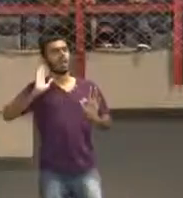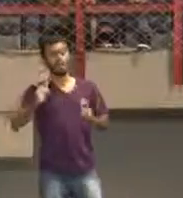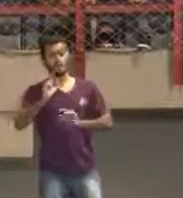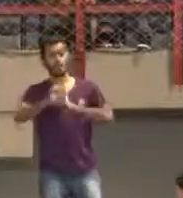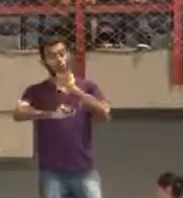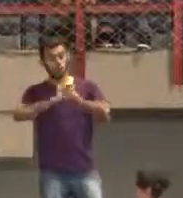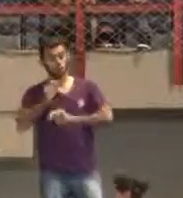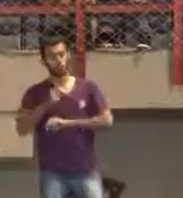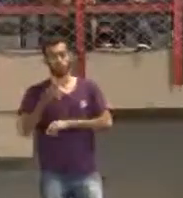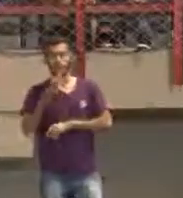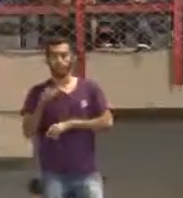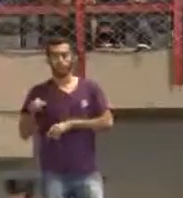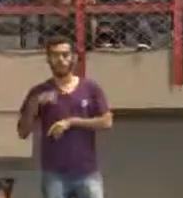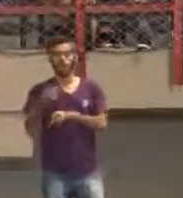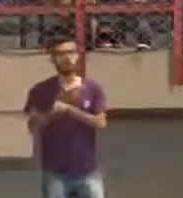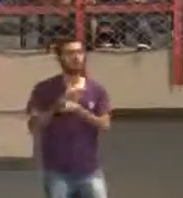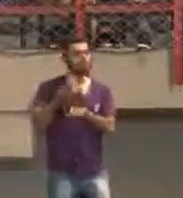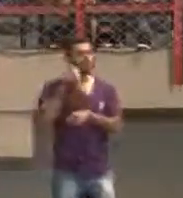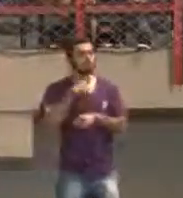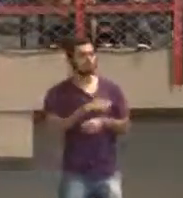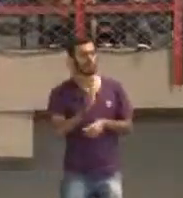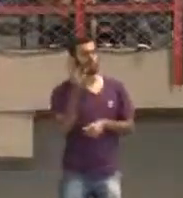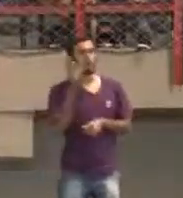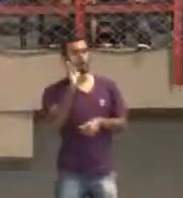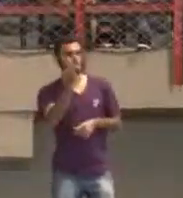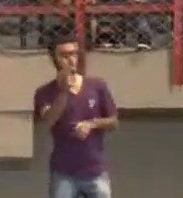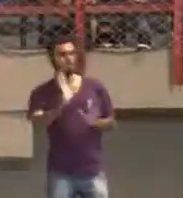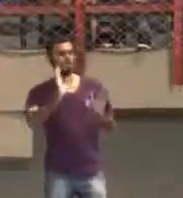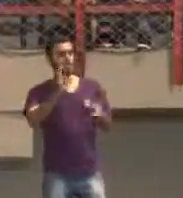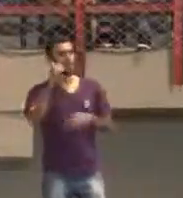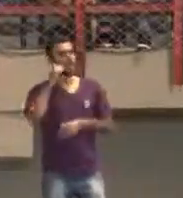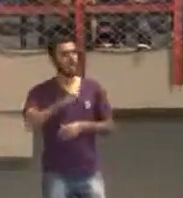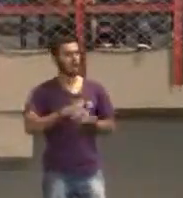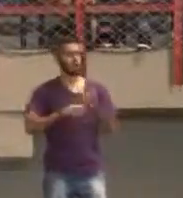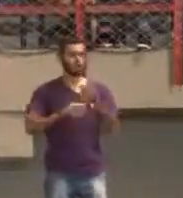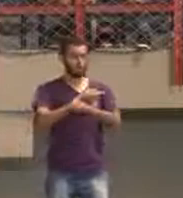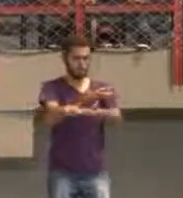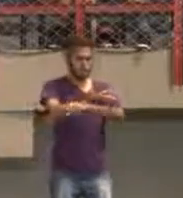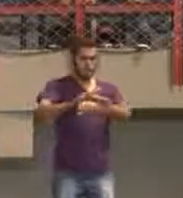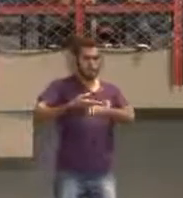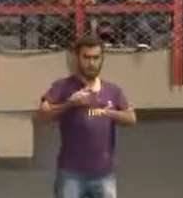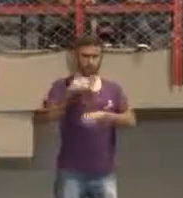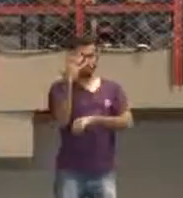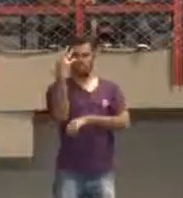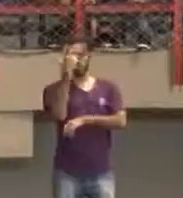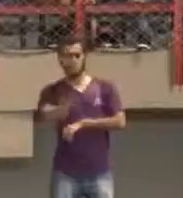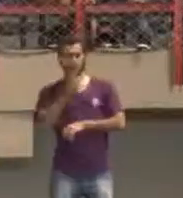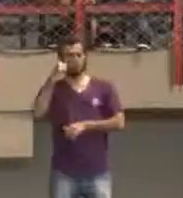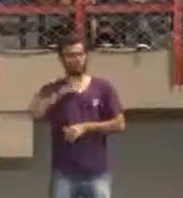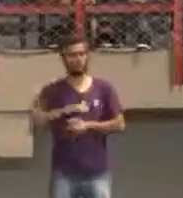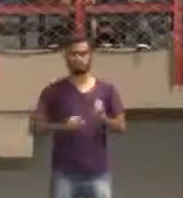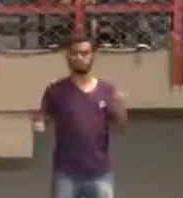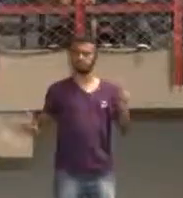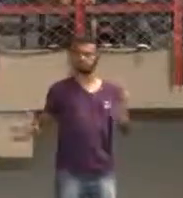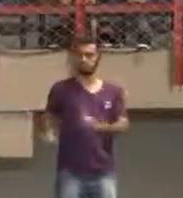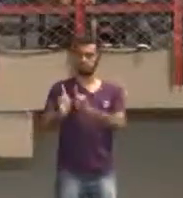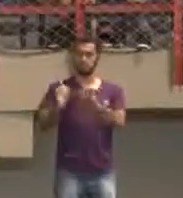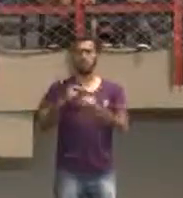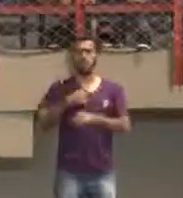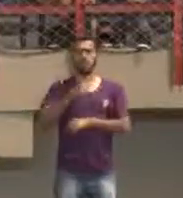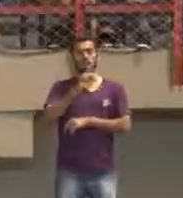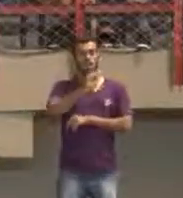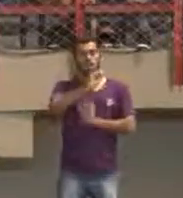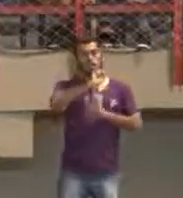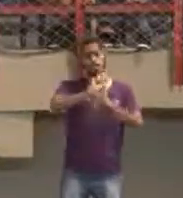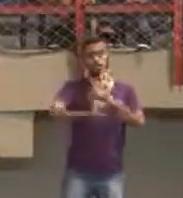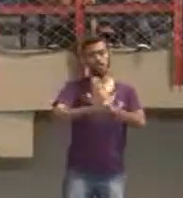o casamento dele, ele já estava noivo, com uma moça branca e linda. Século XIX,